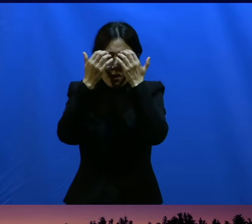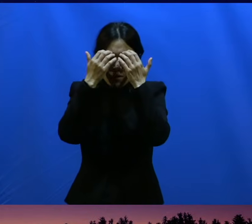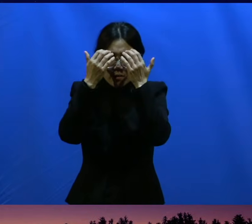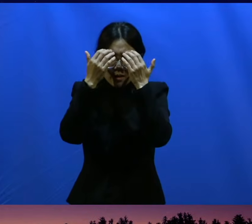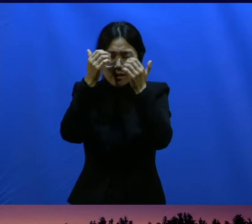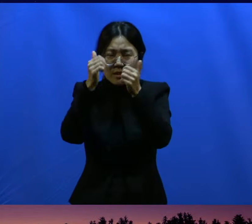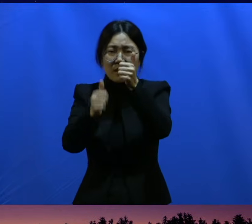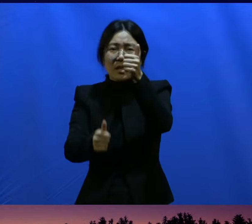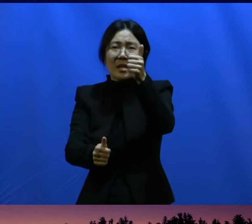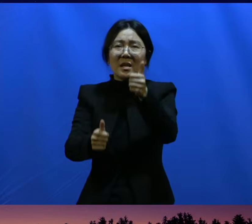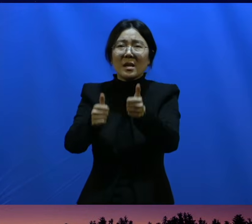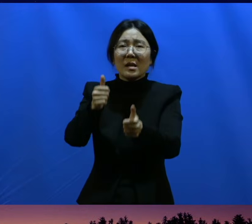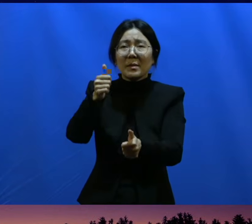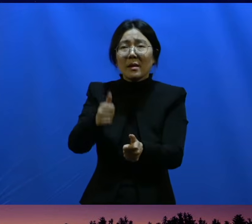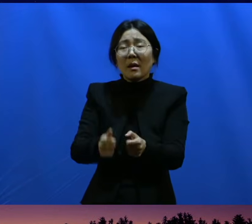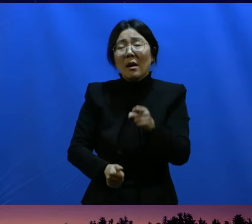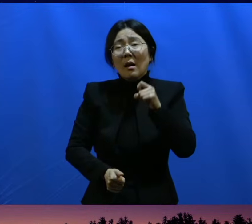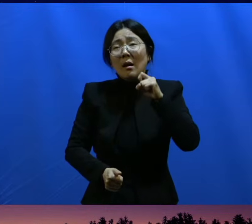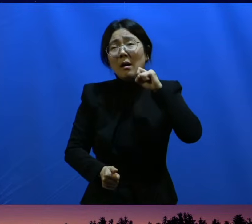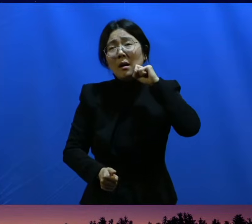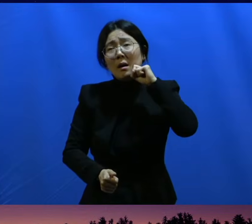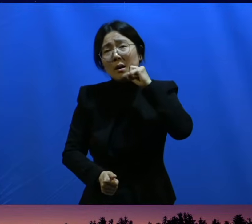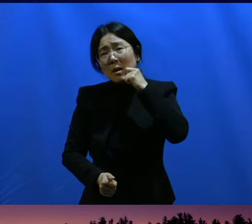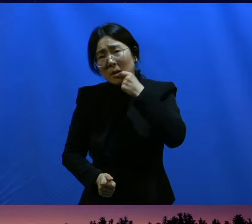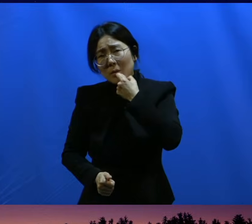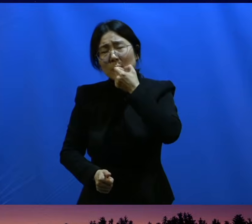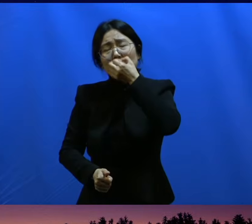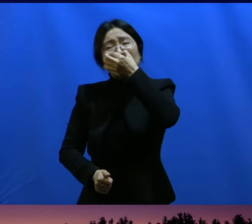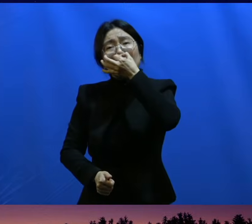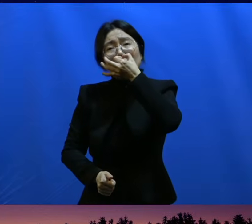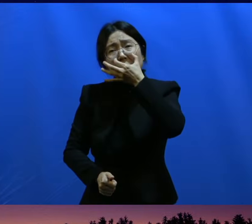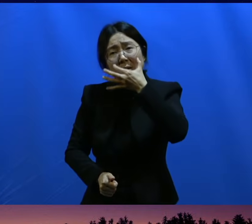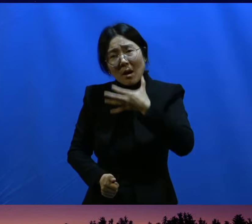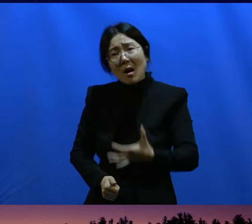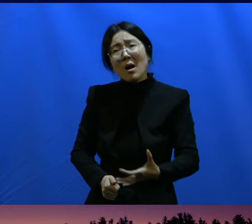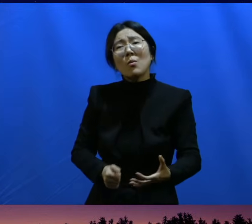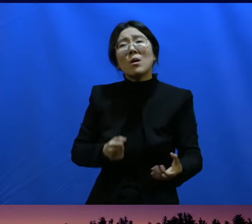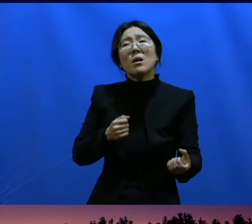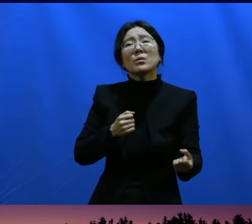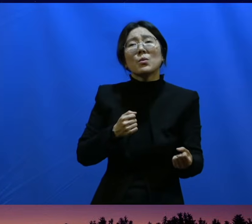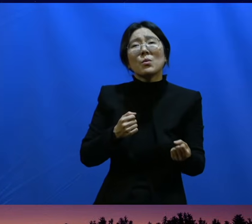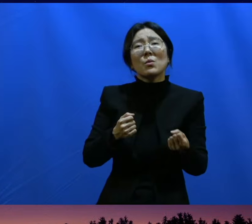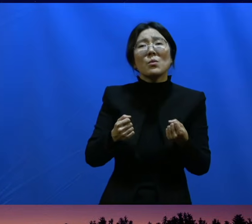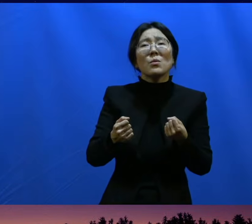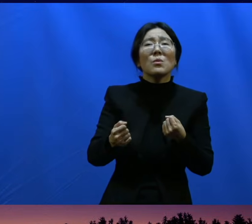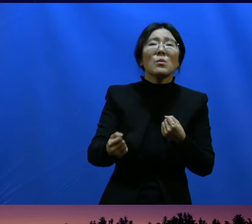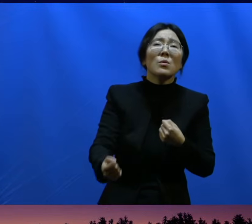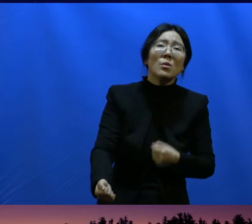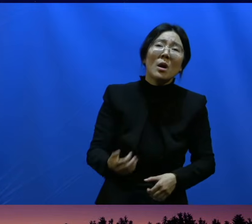내가 겪는 시험이 어렵고 힘겨워도